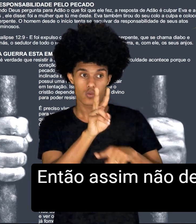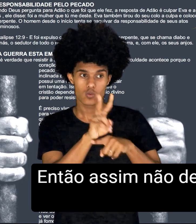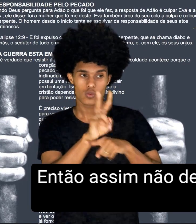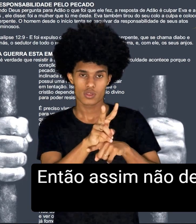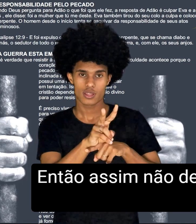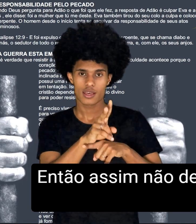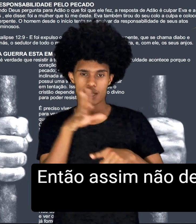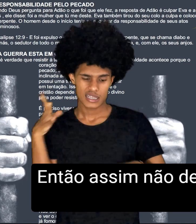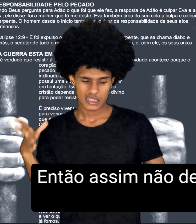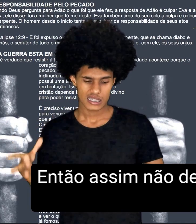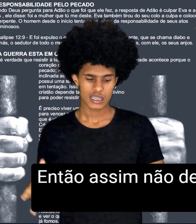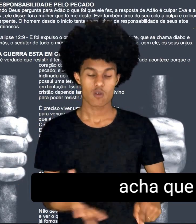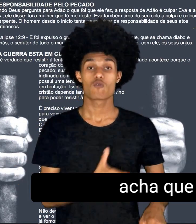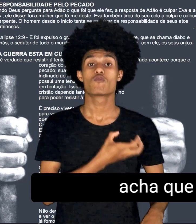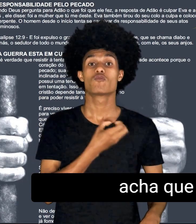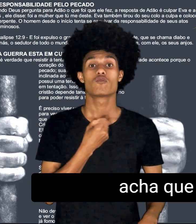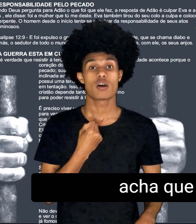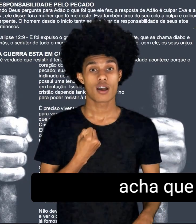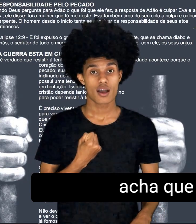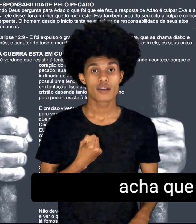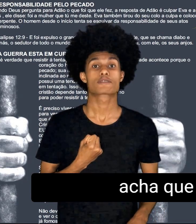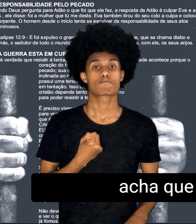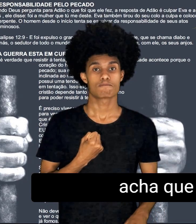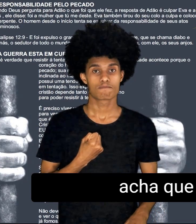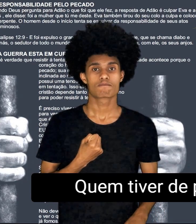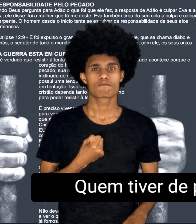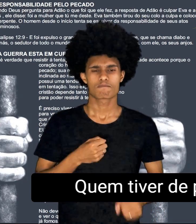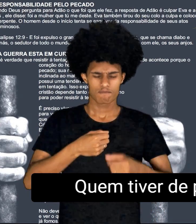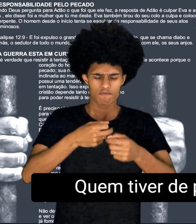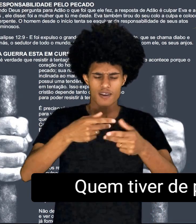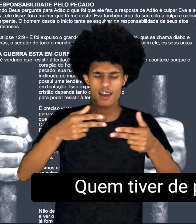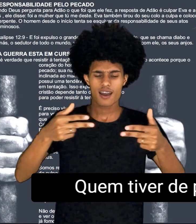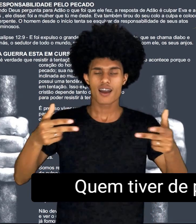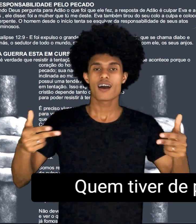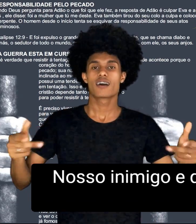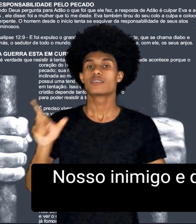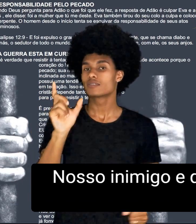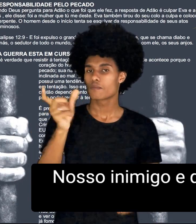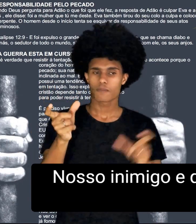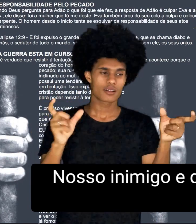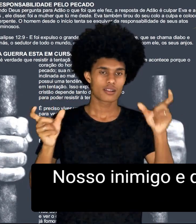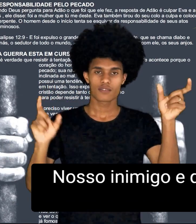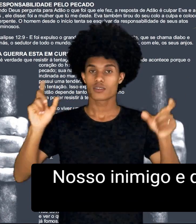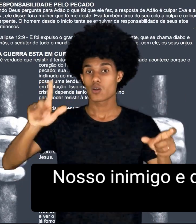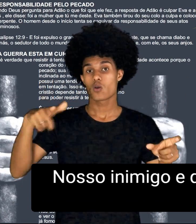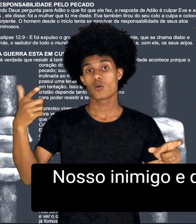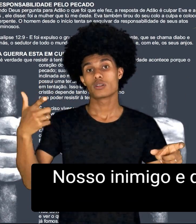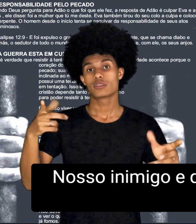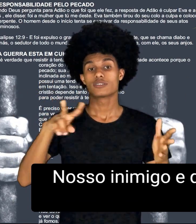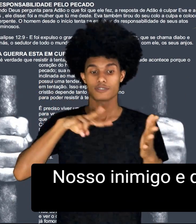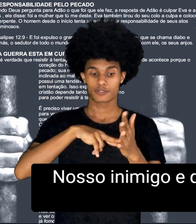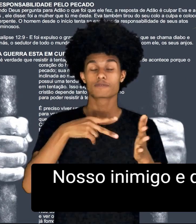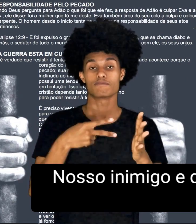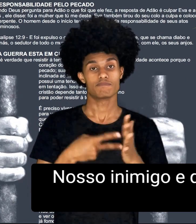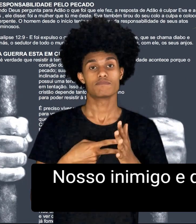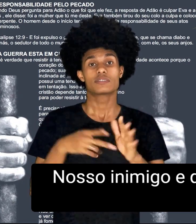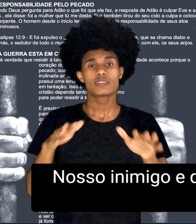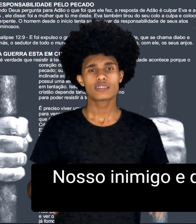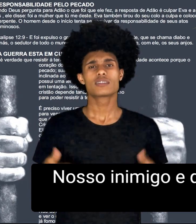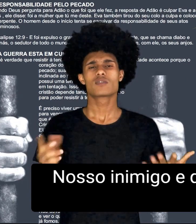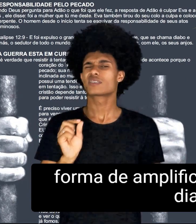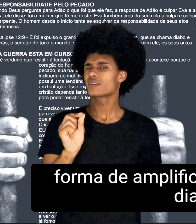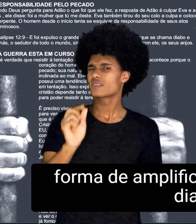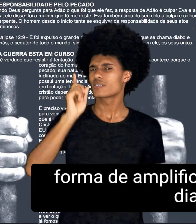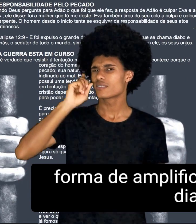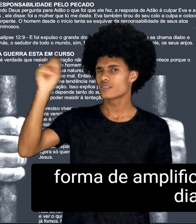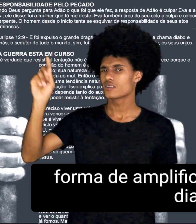devemos encarar a tentação de frente. Acha que você está forte aí, né? Quem tiver de pé, ore para que não caia. O nosso inimigo é quem explora os desejos de